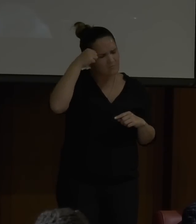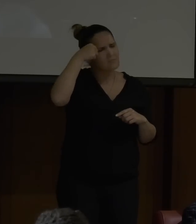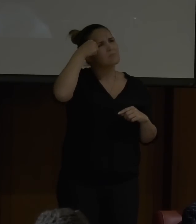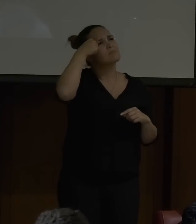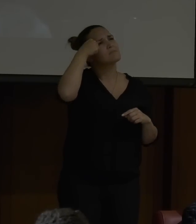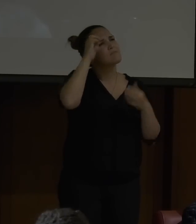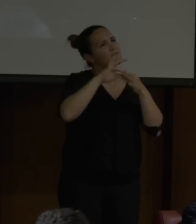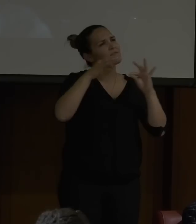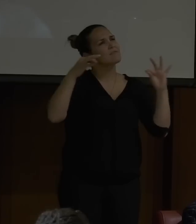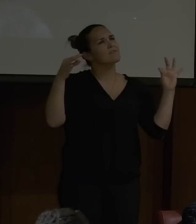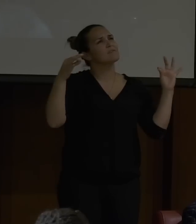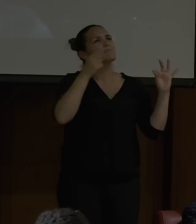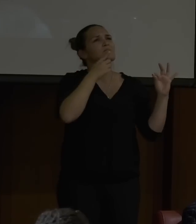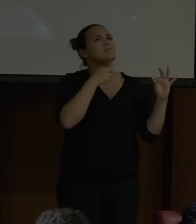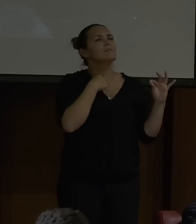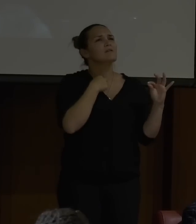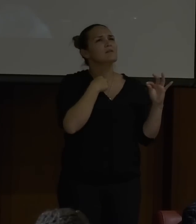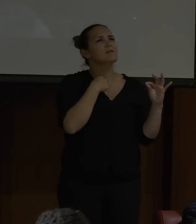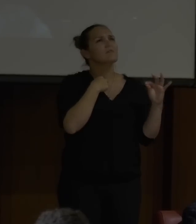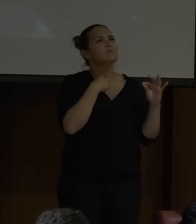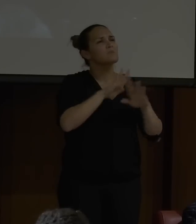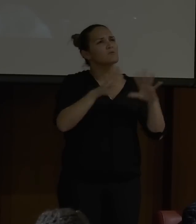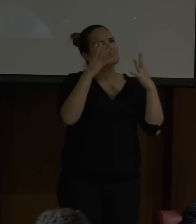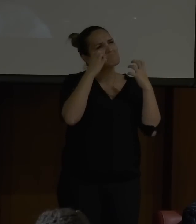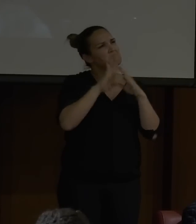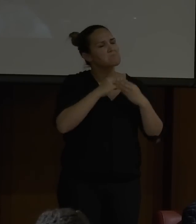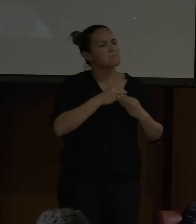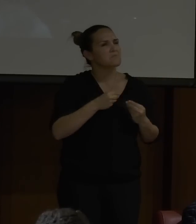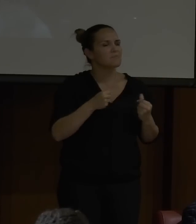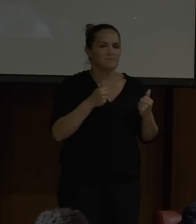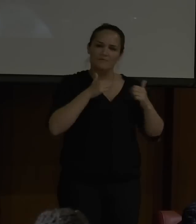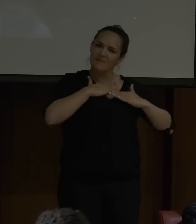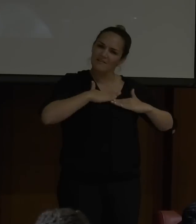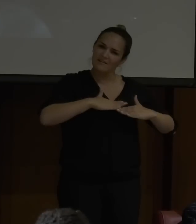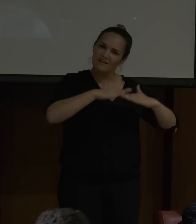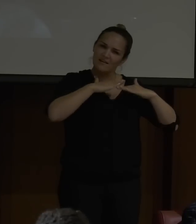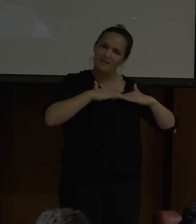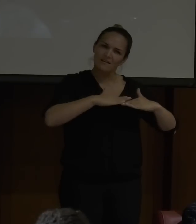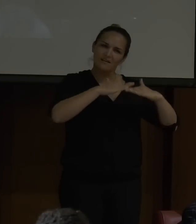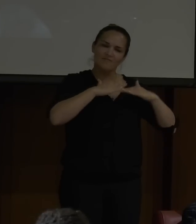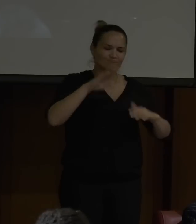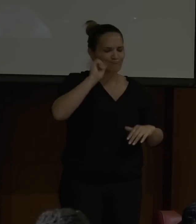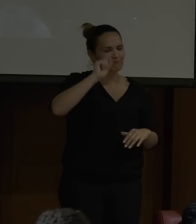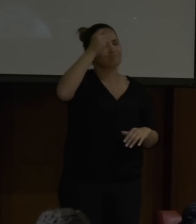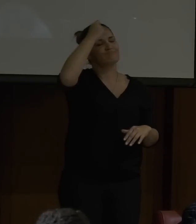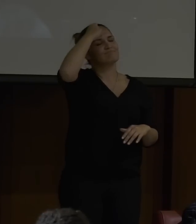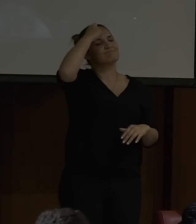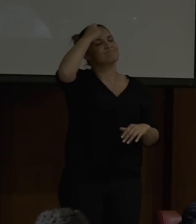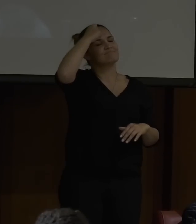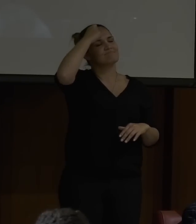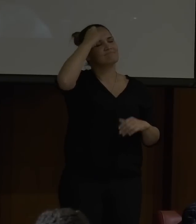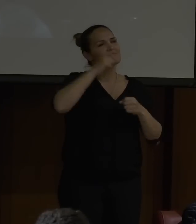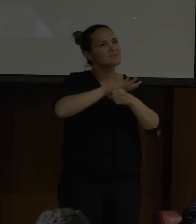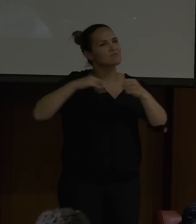mi corazón muy tranquilo se ha quedado. Yo no podré olvidar todo lo que ha pasado.